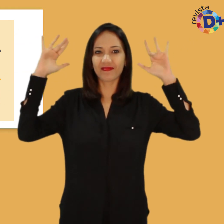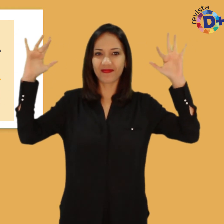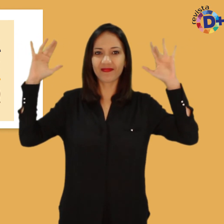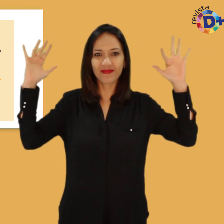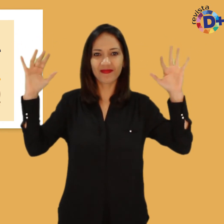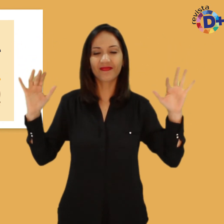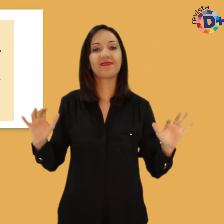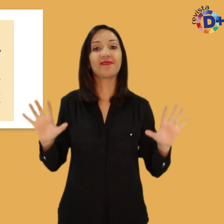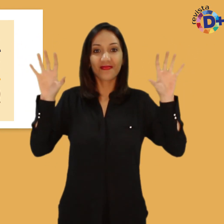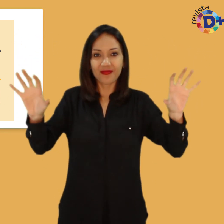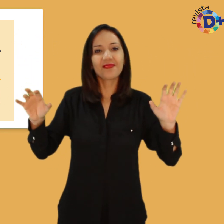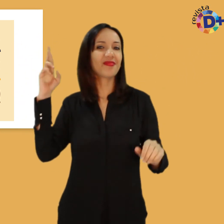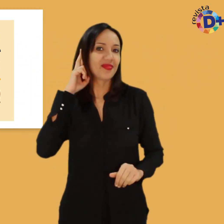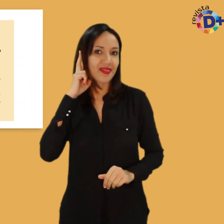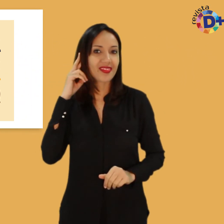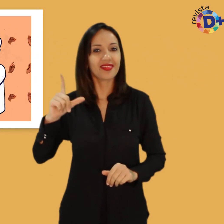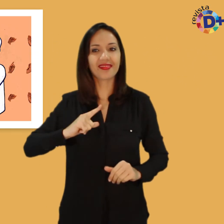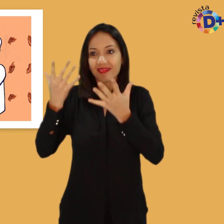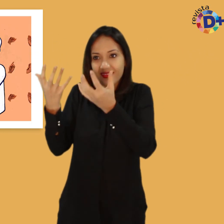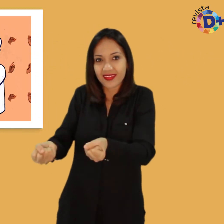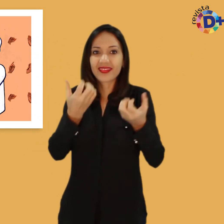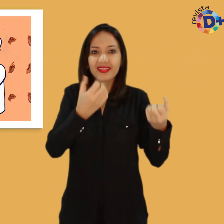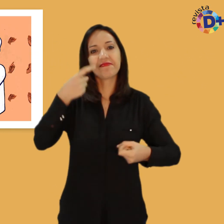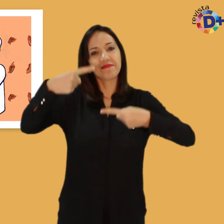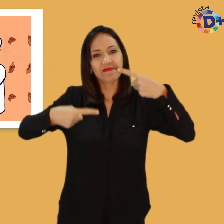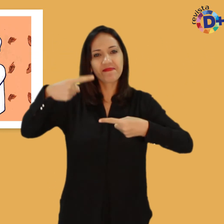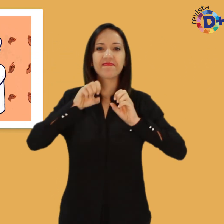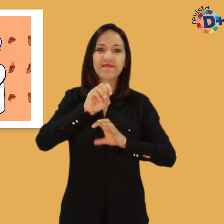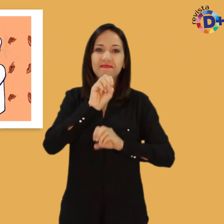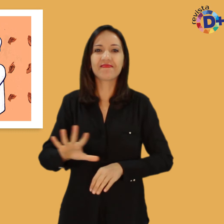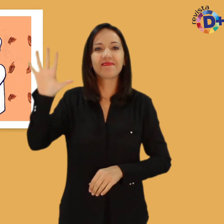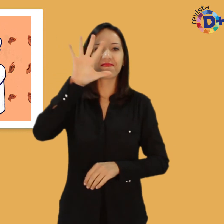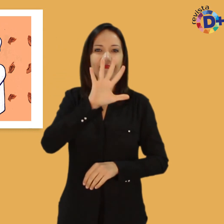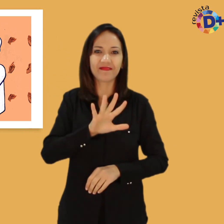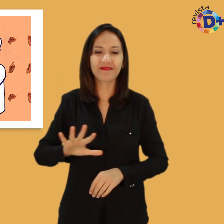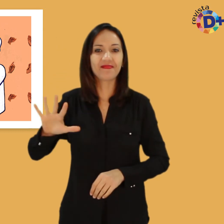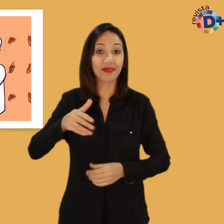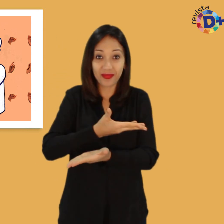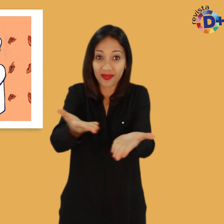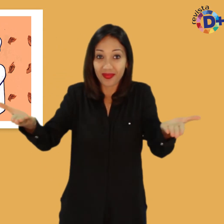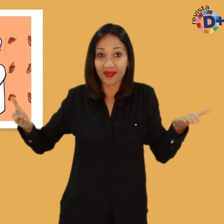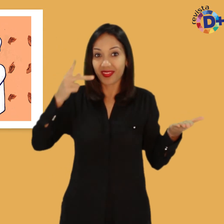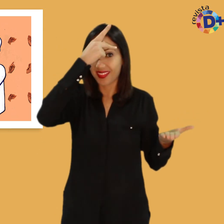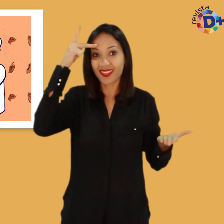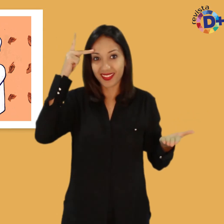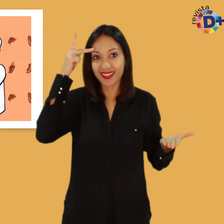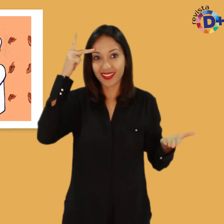teórico-filosófico sobre a surdez adotado pelas políticas educacionais para esses indivíduos.